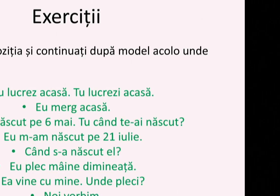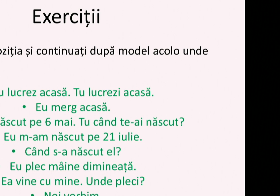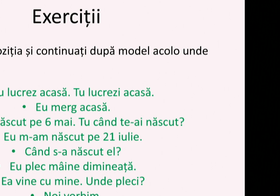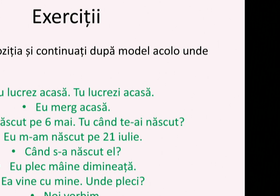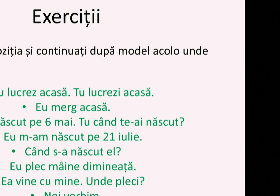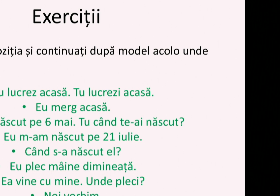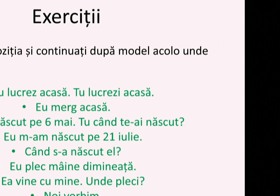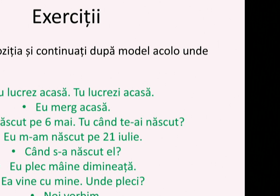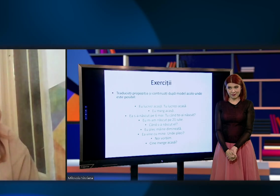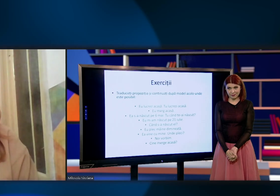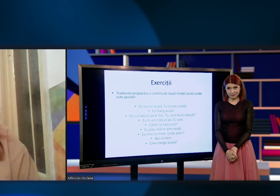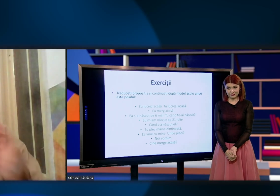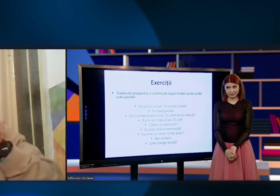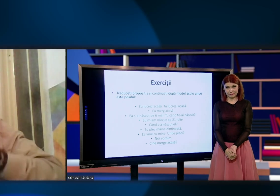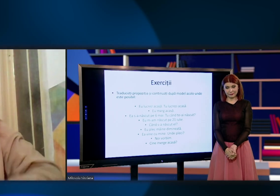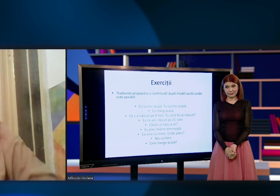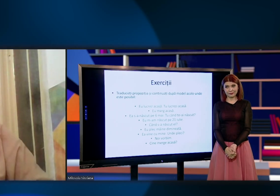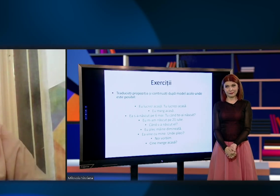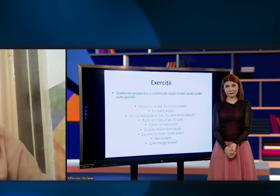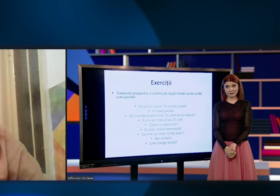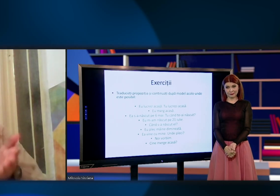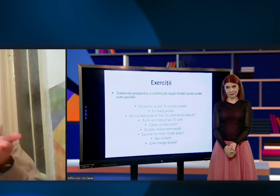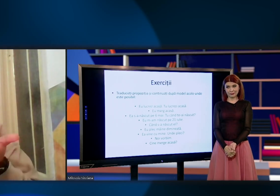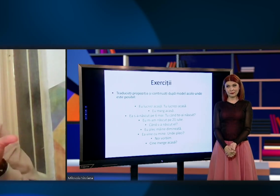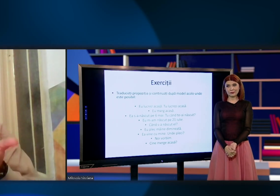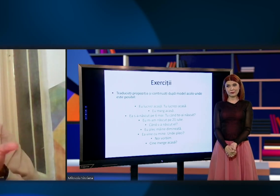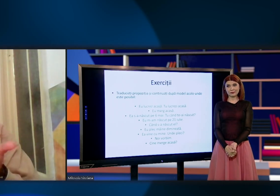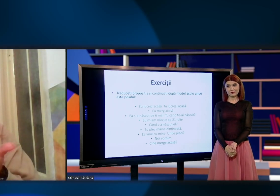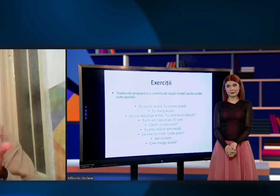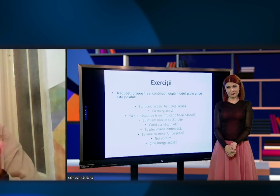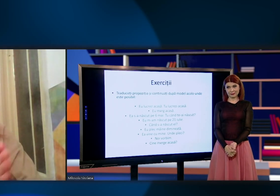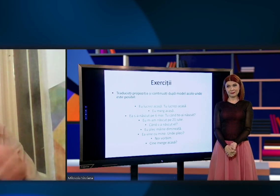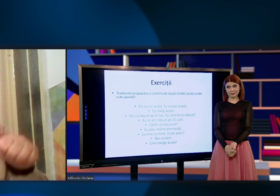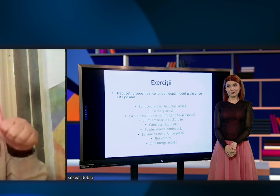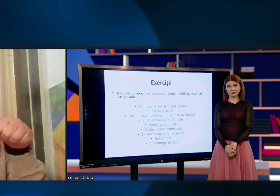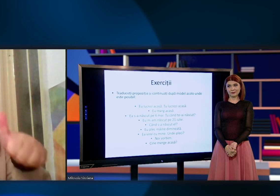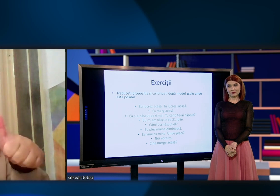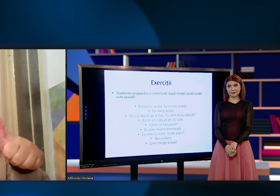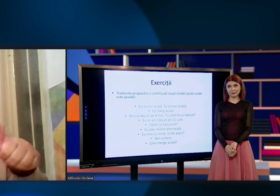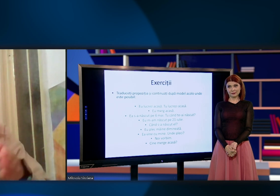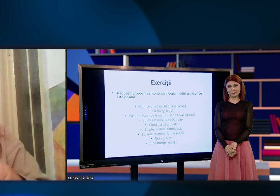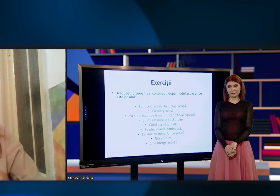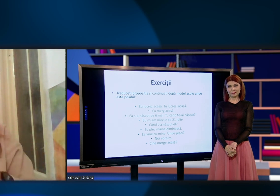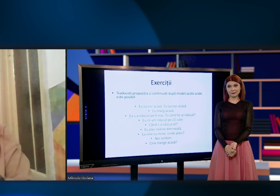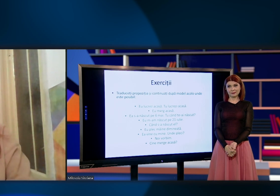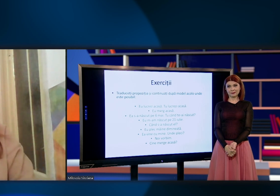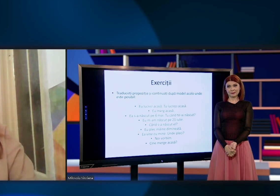pe 6 mai ea s a născut în data de 6 mai